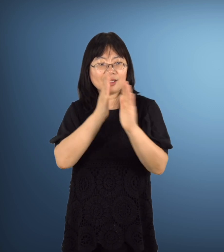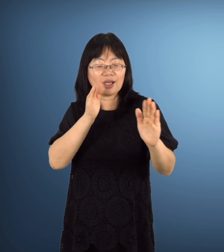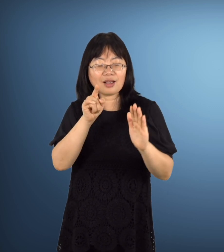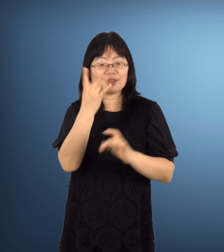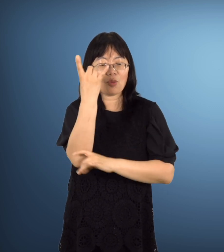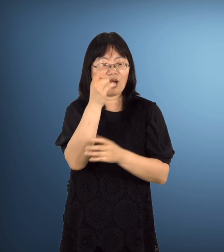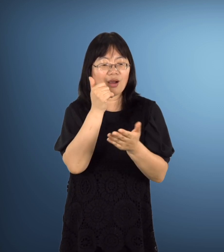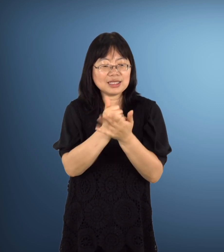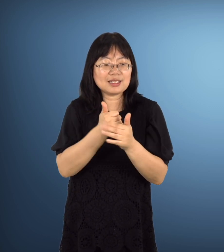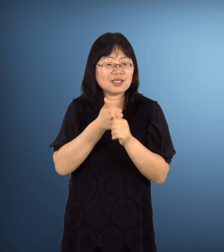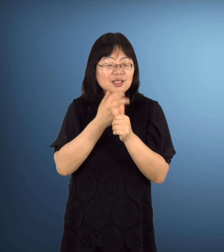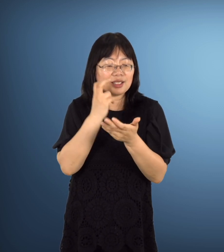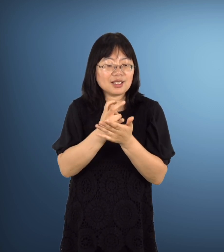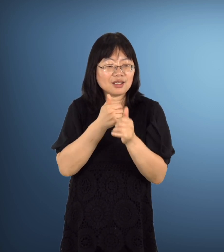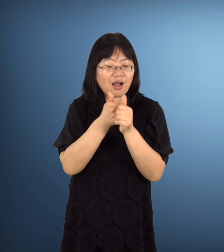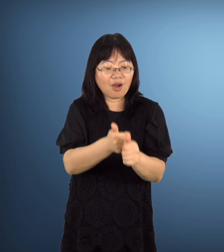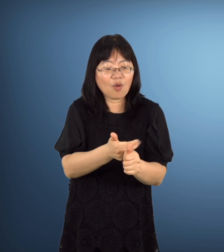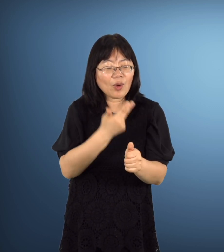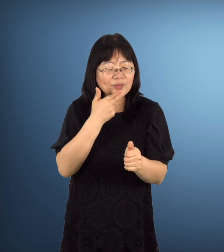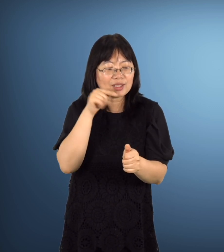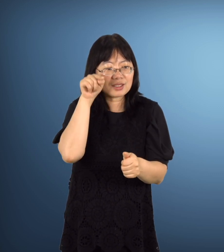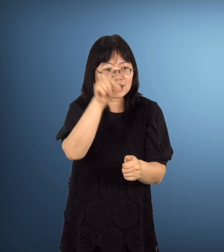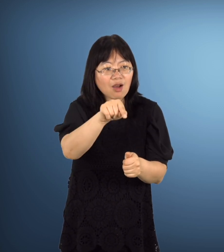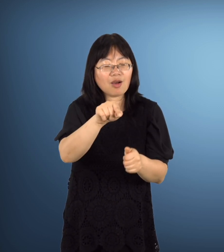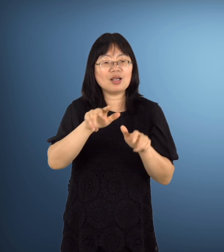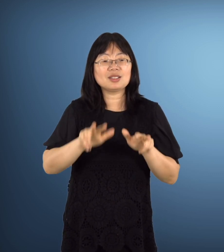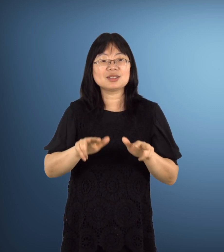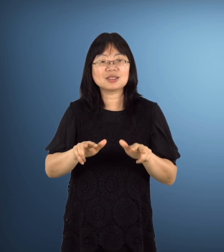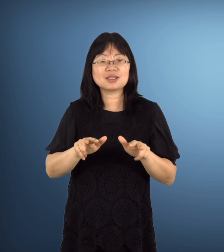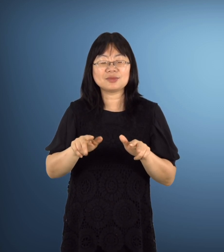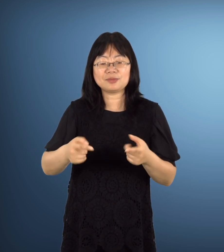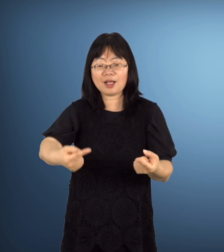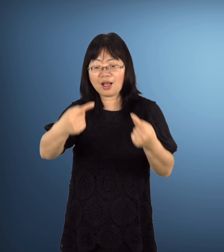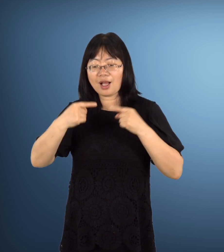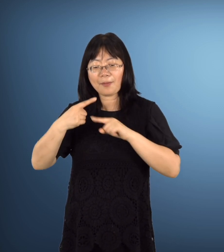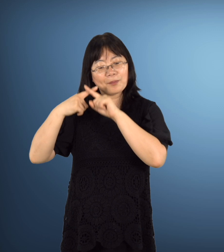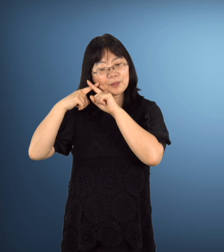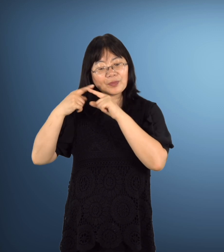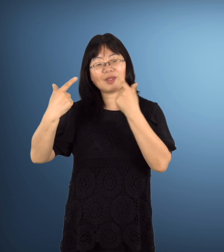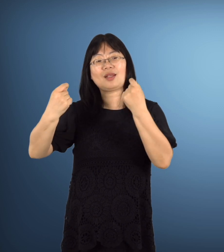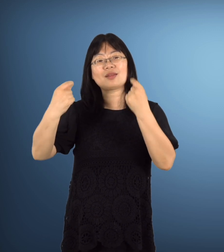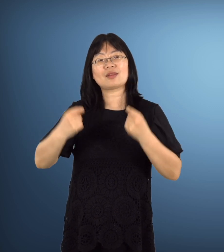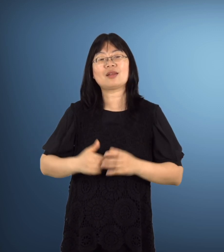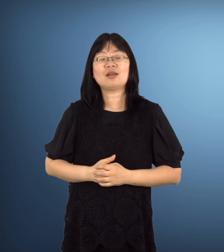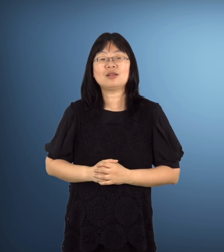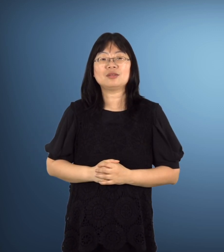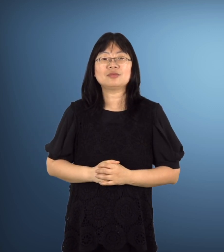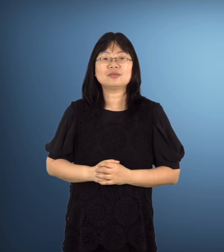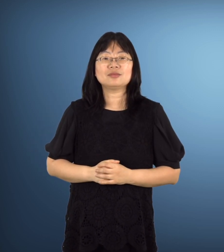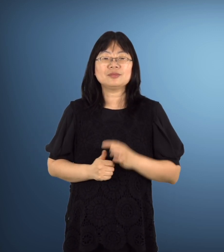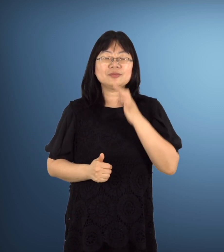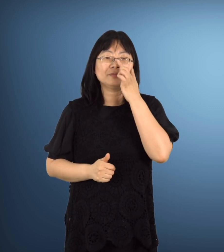그 원리대로 안 살겠다는 게 이쪽에 들어온 사람들의 각오 아니에요.